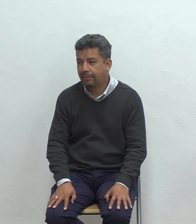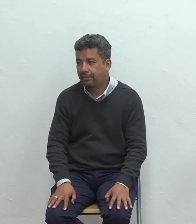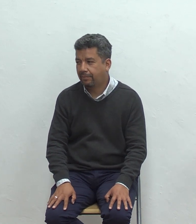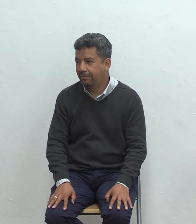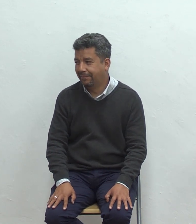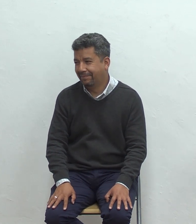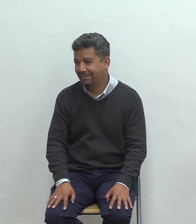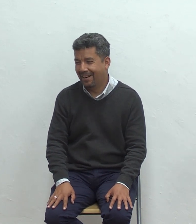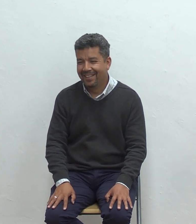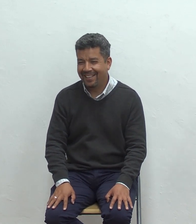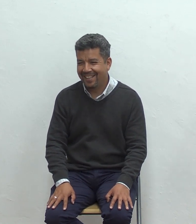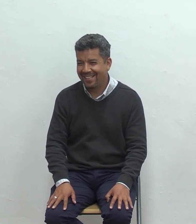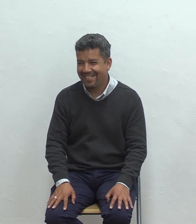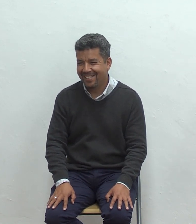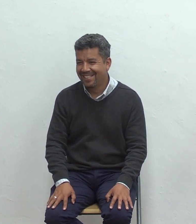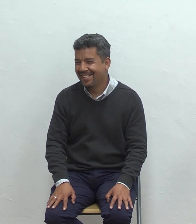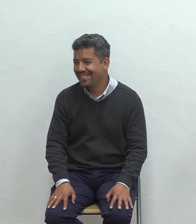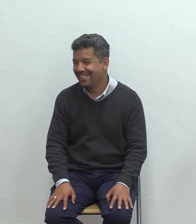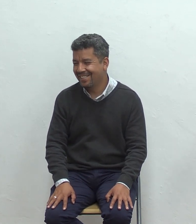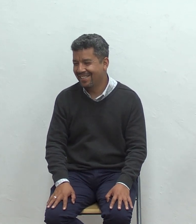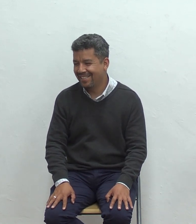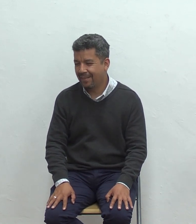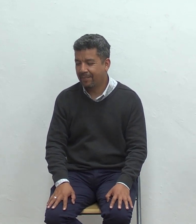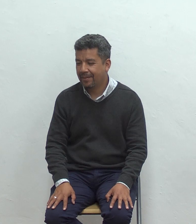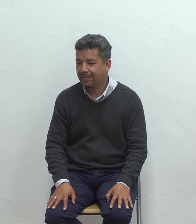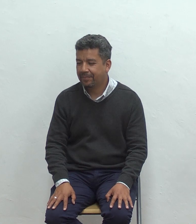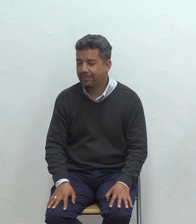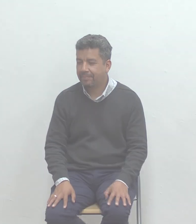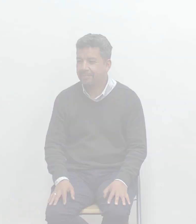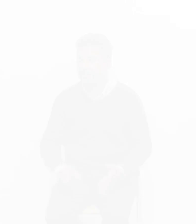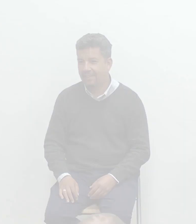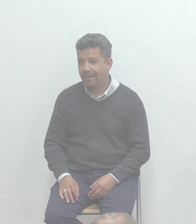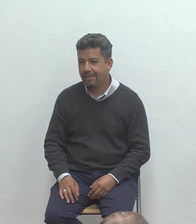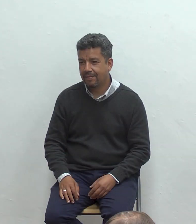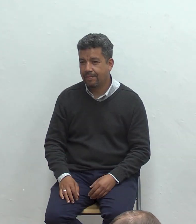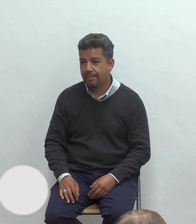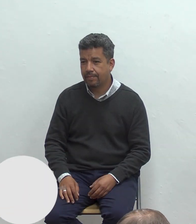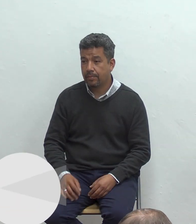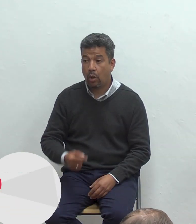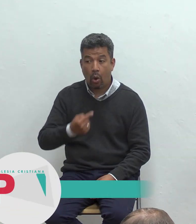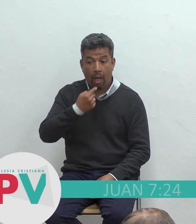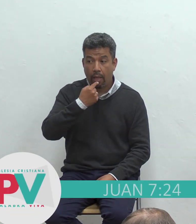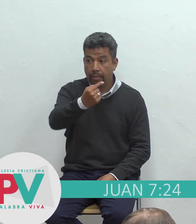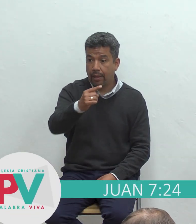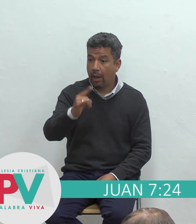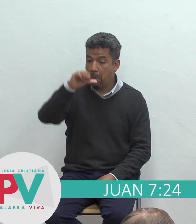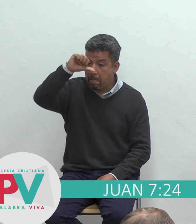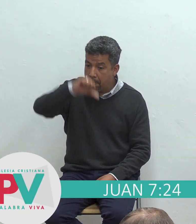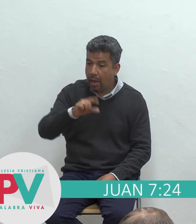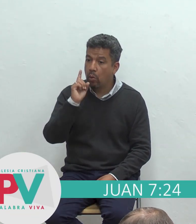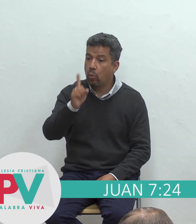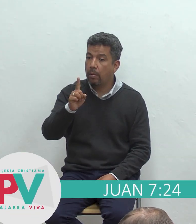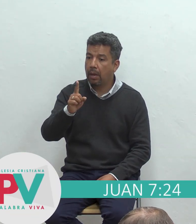Bueno, con ese también tengo un problema, pero diferente. Dice, versículo 24. No digan que algo está mal solo